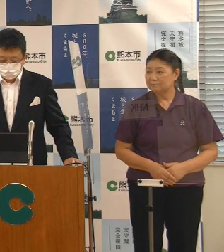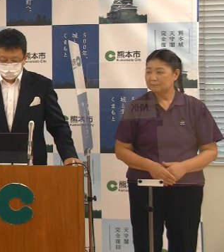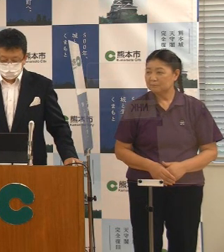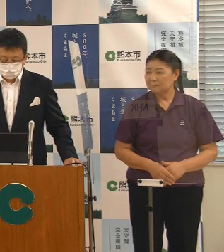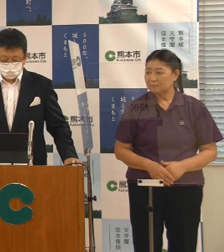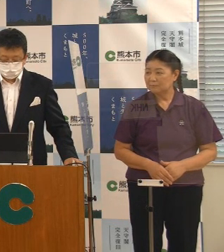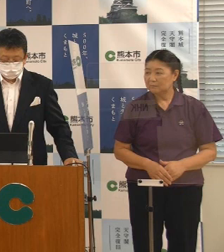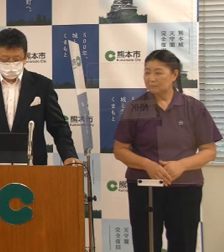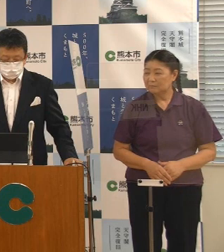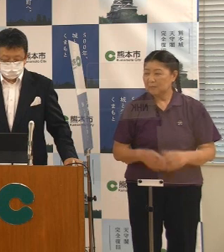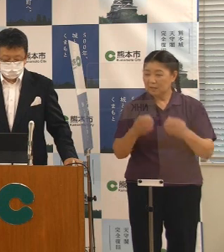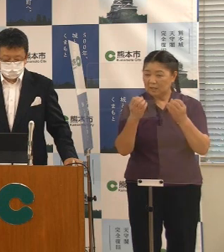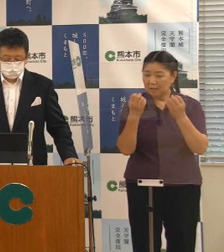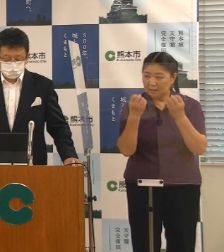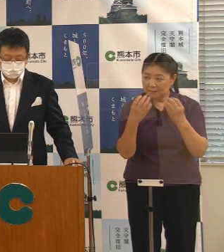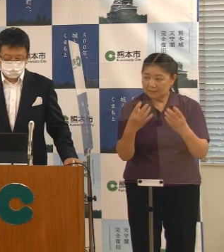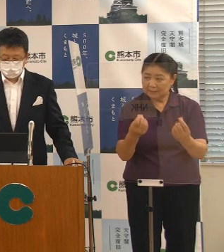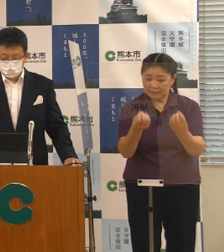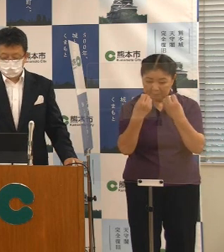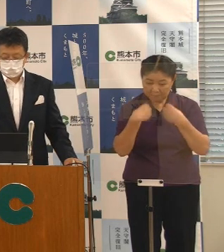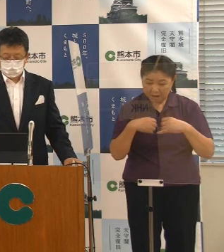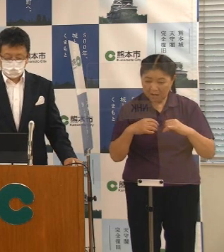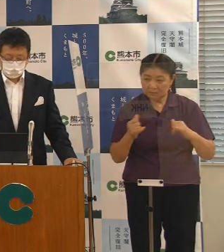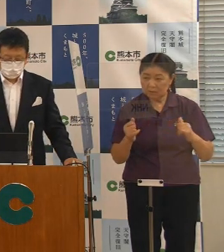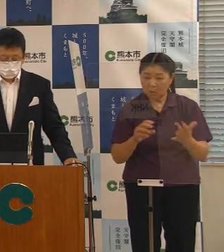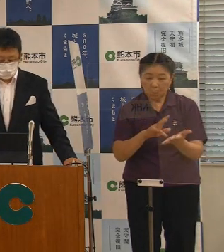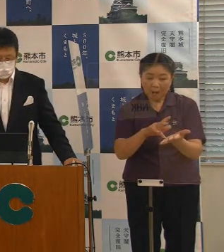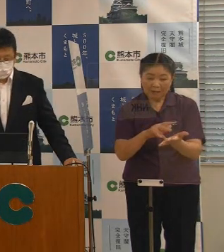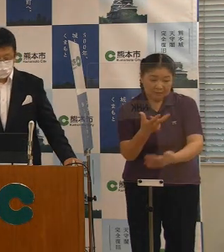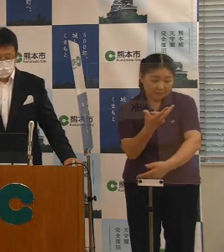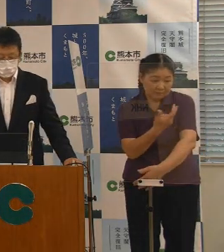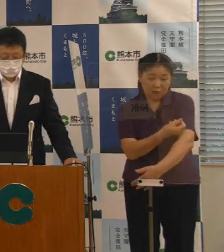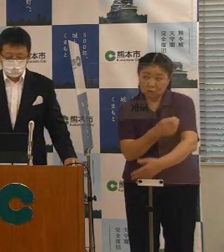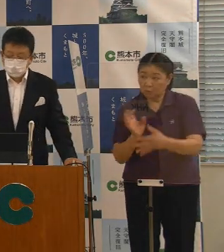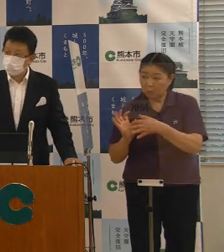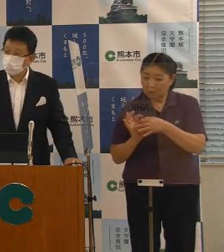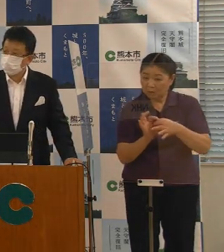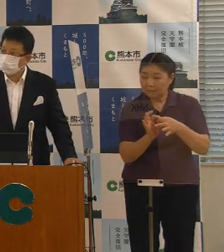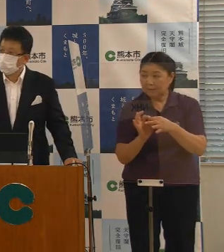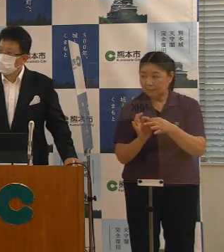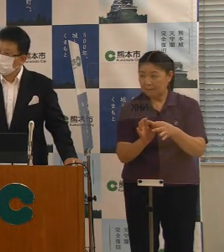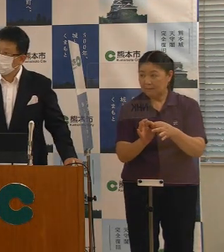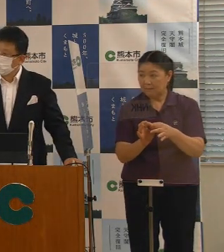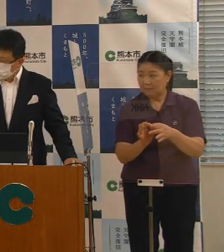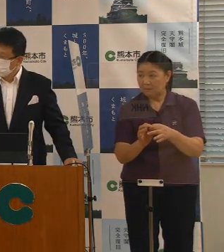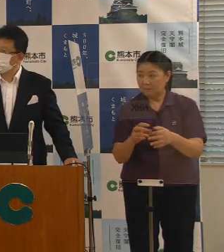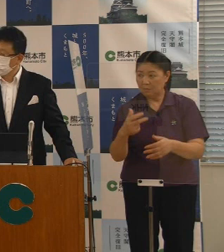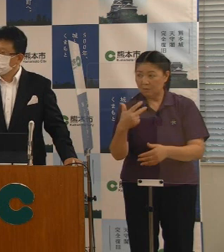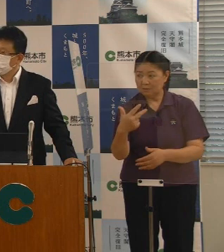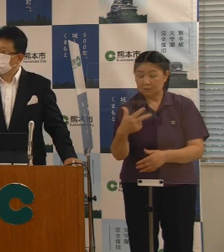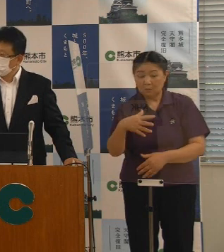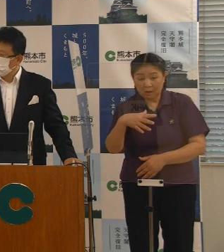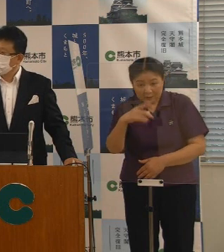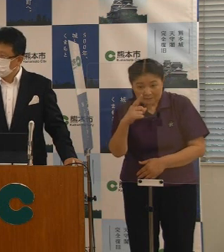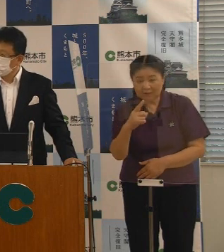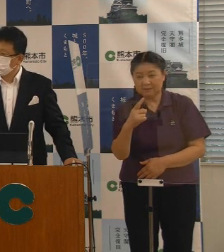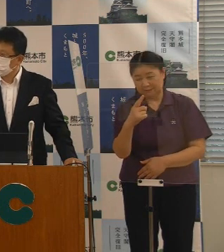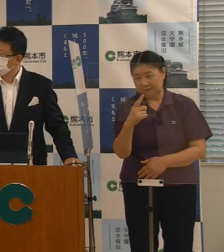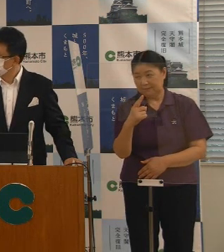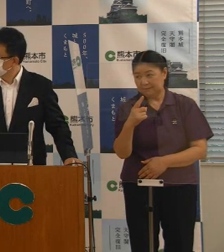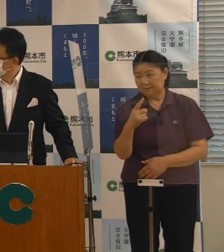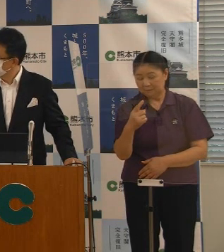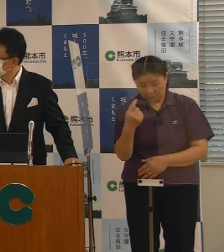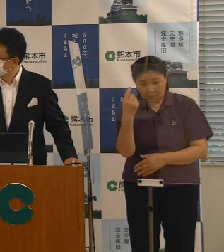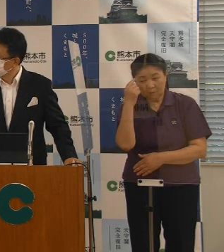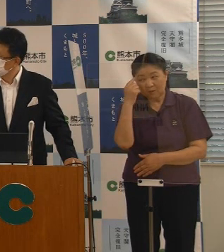この新規感染者とワクチン接種の関係は、はい、今回市としては初めて そうですね、 はい、と思うん